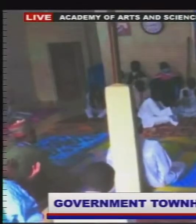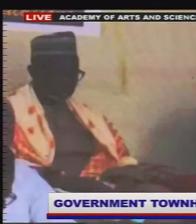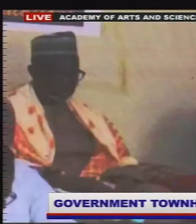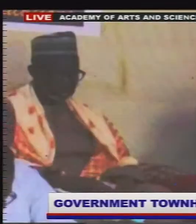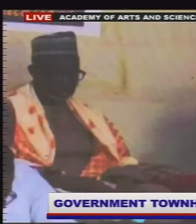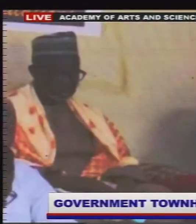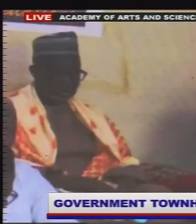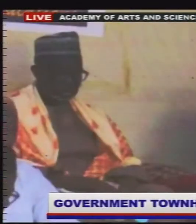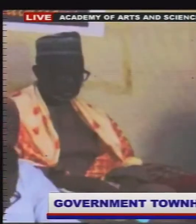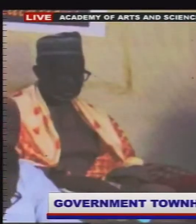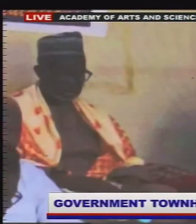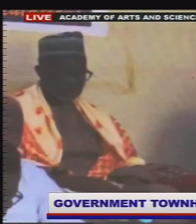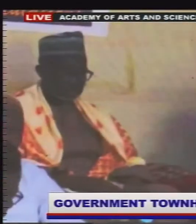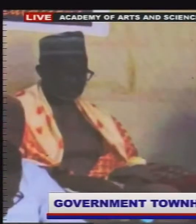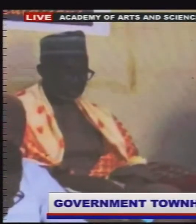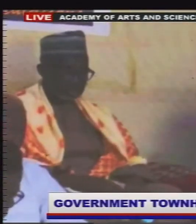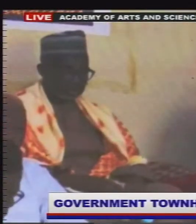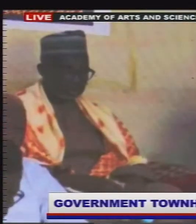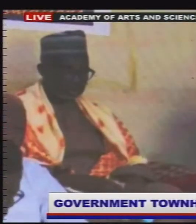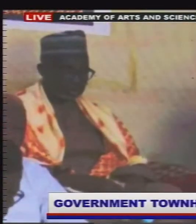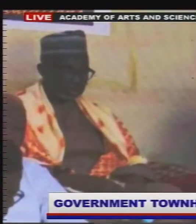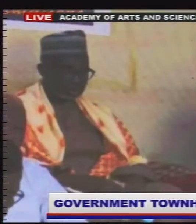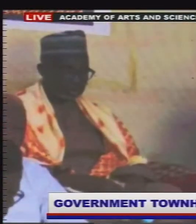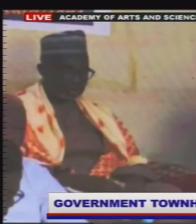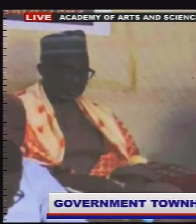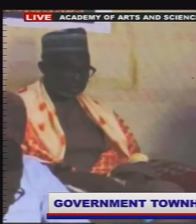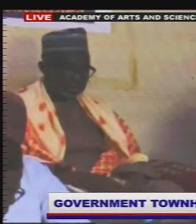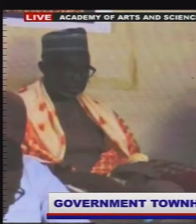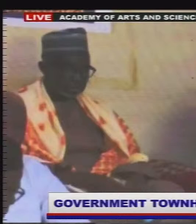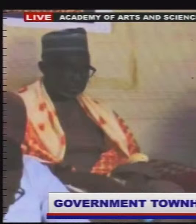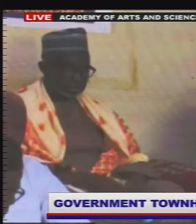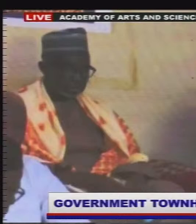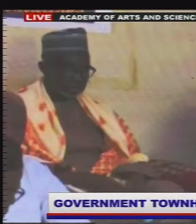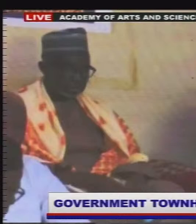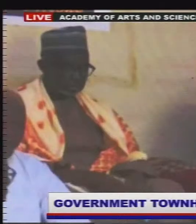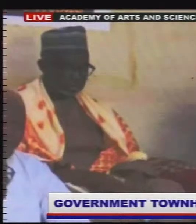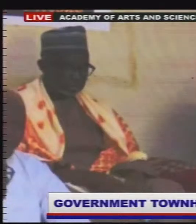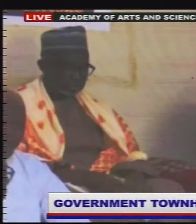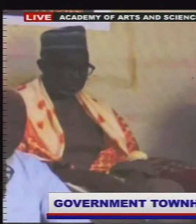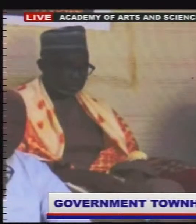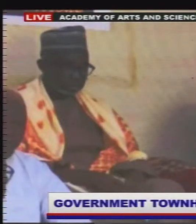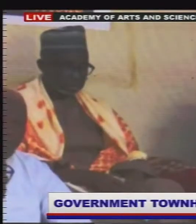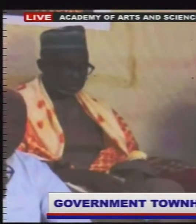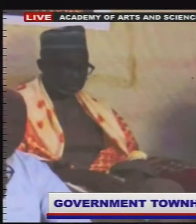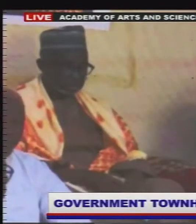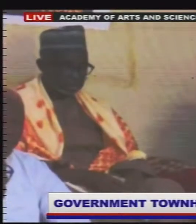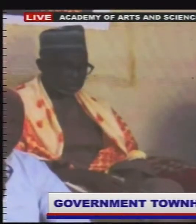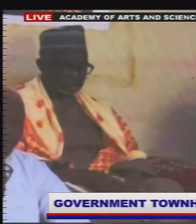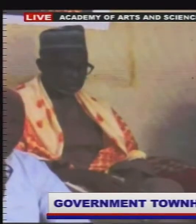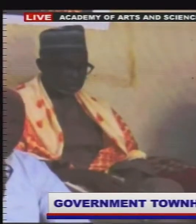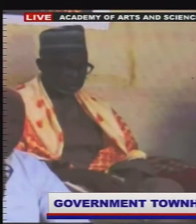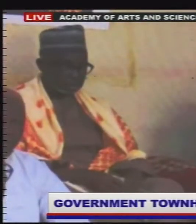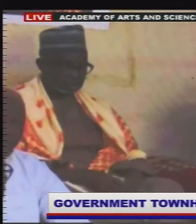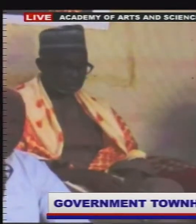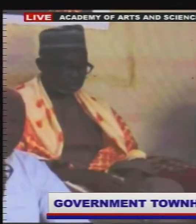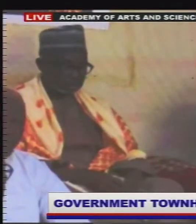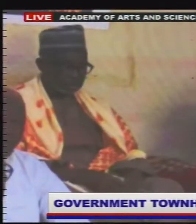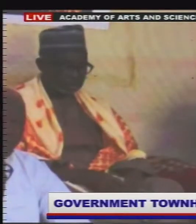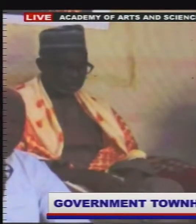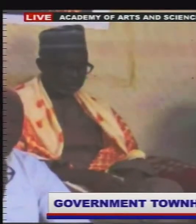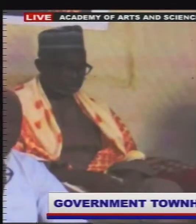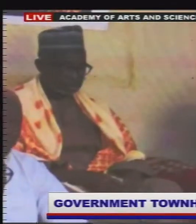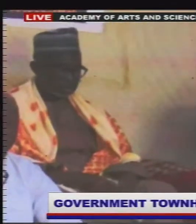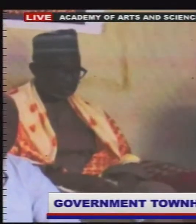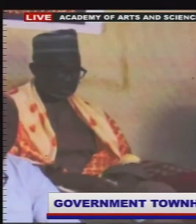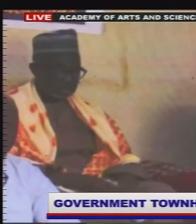فرجت ولا دين الا كديت ولا مريضا الا صفيت ولا ميتا الا رحمت ولا ضالا الا هديت